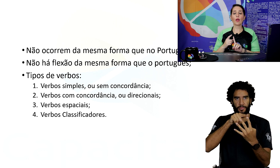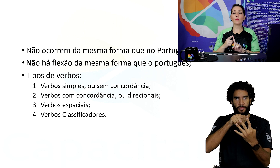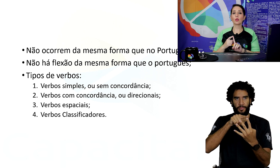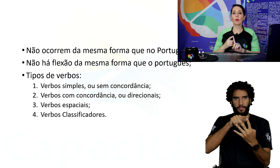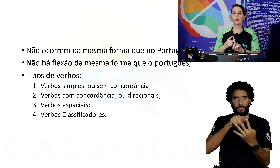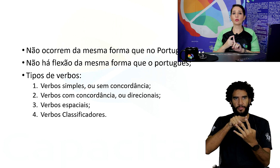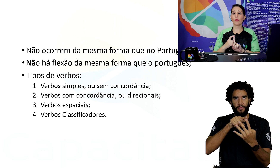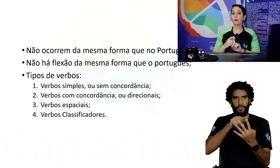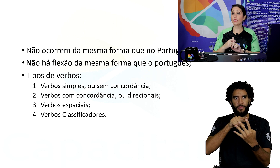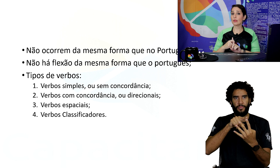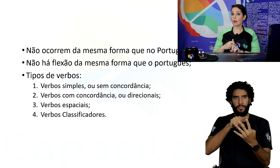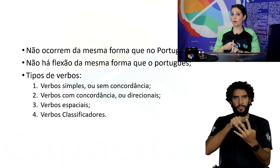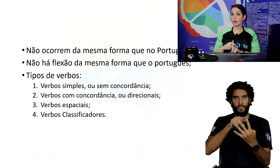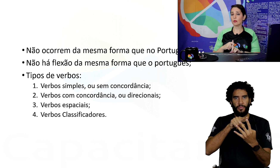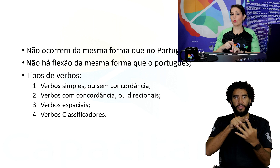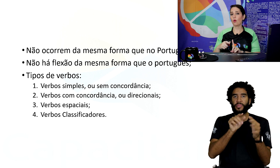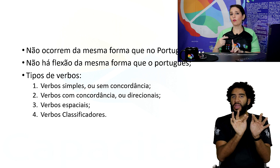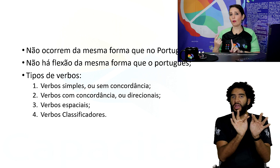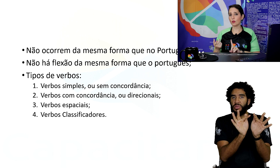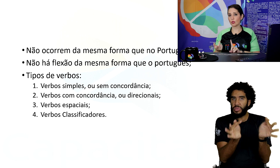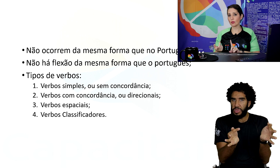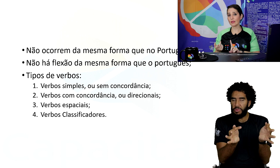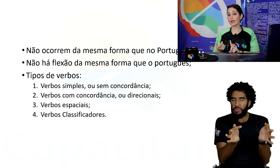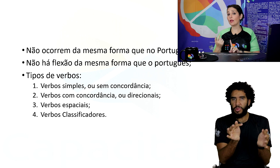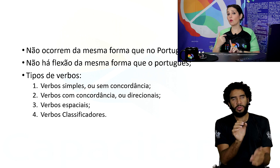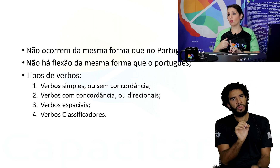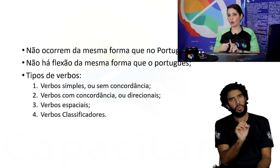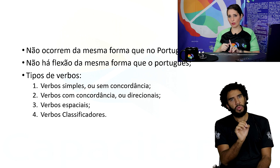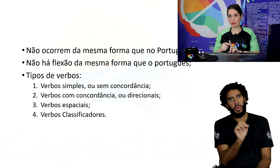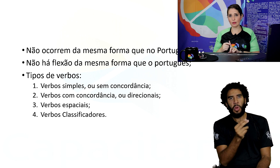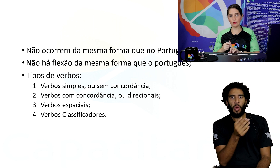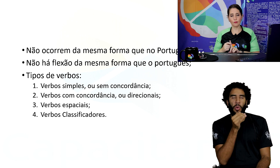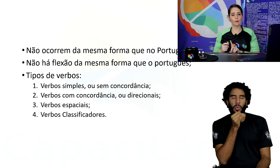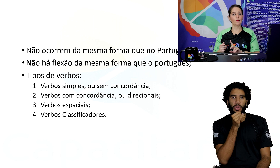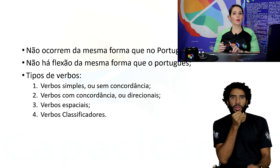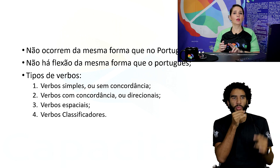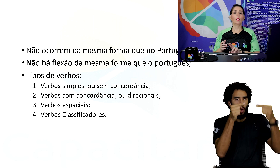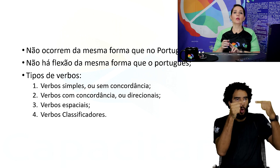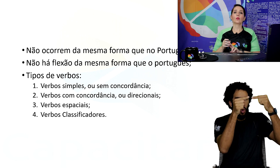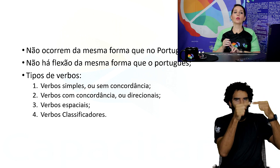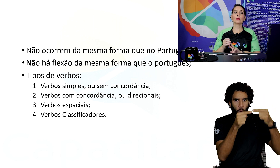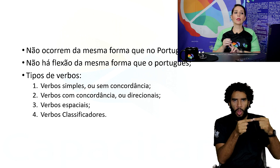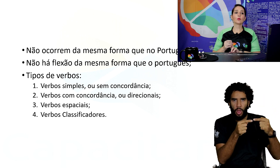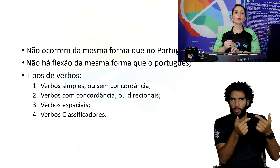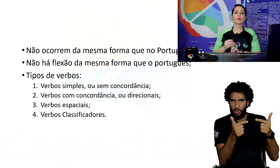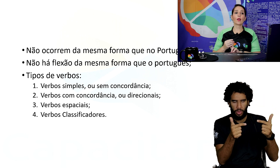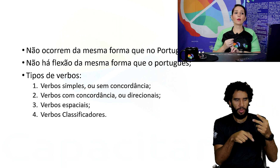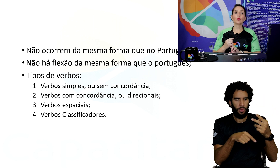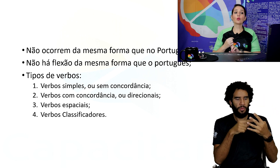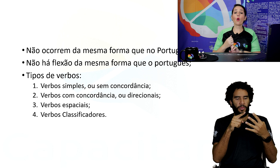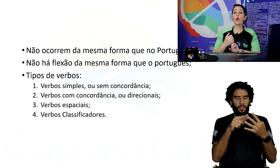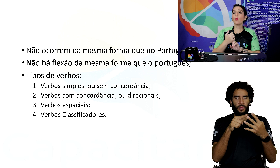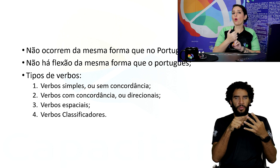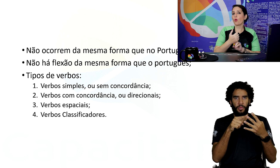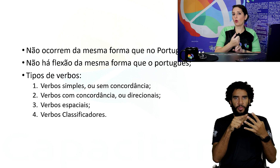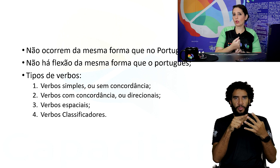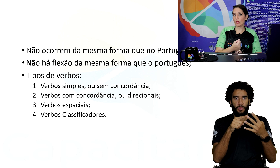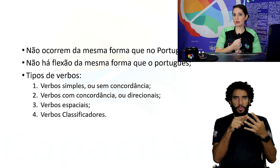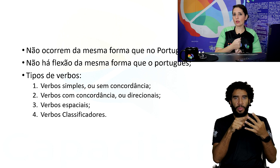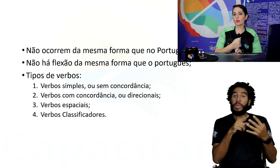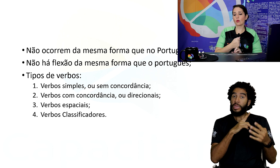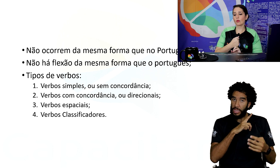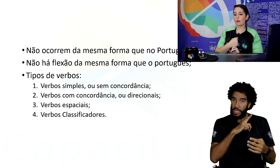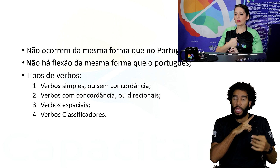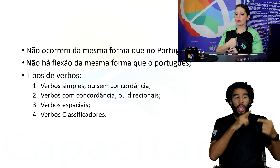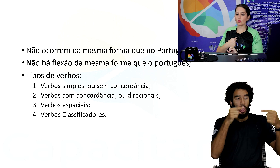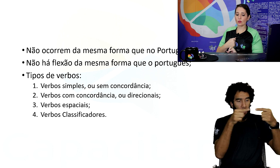os verbos chamados de verbos simples, ou verbos sem concordância. Nós temos os verbos com concordância,